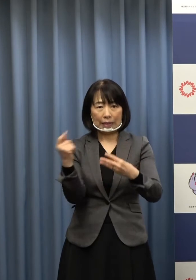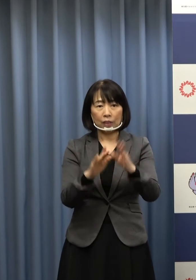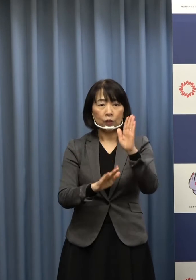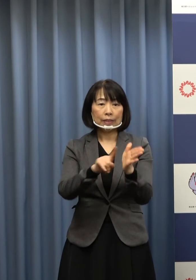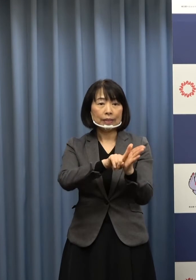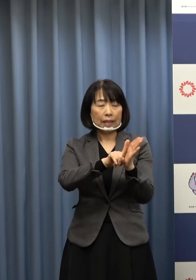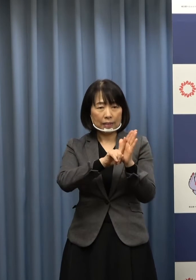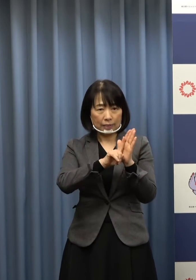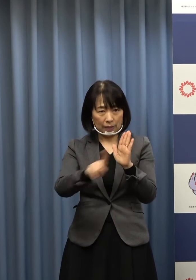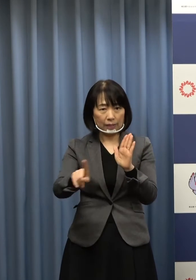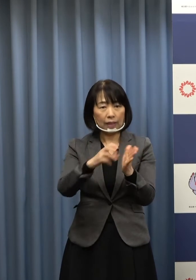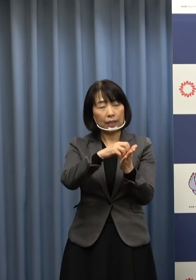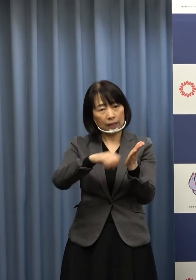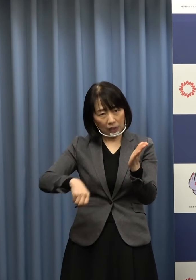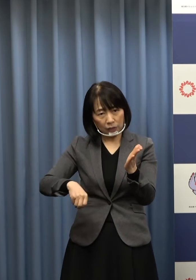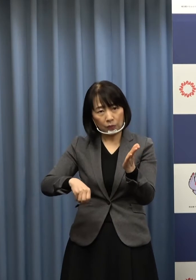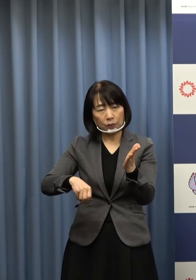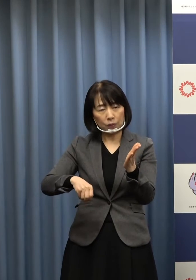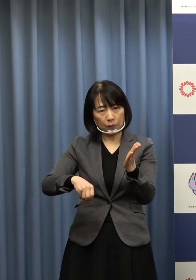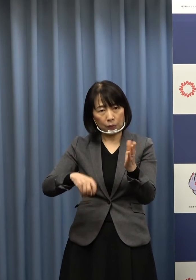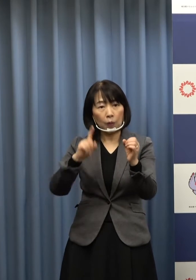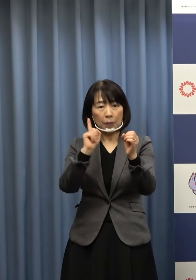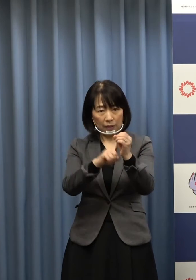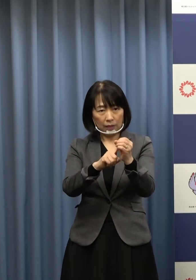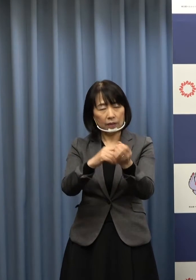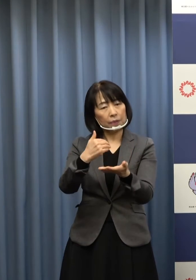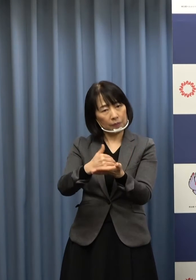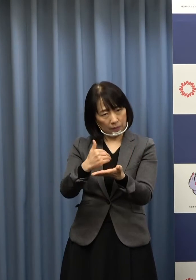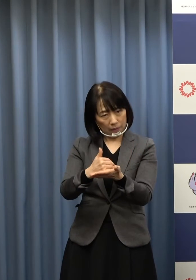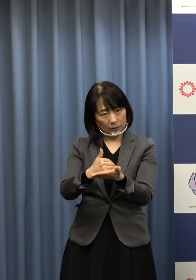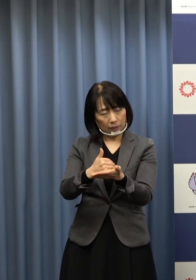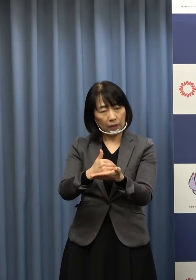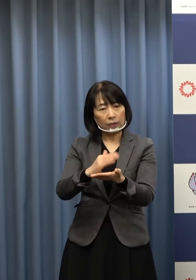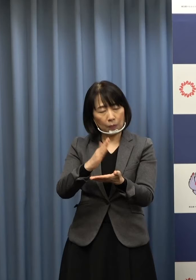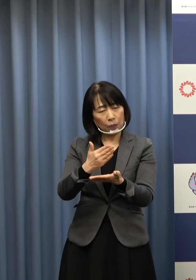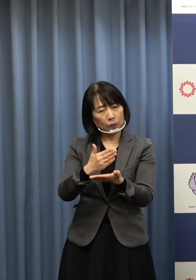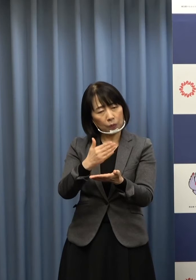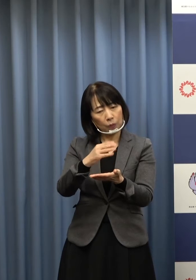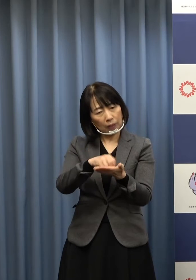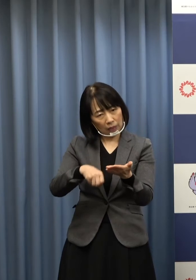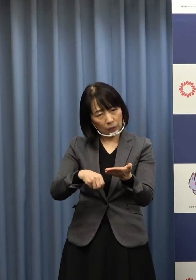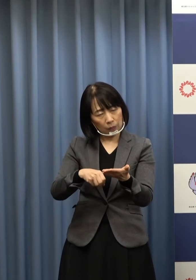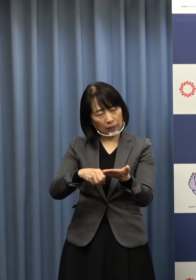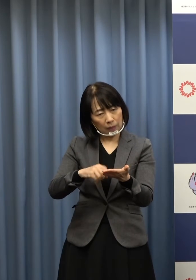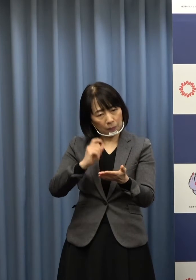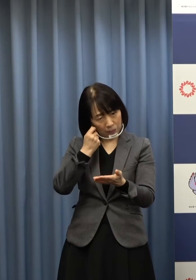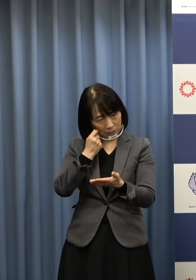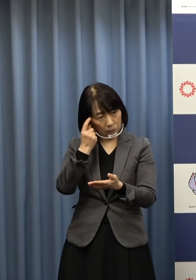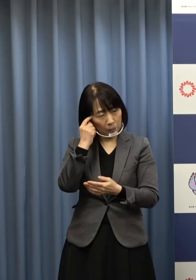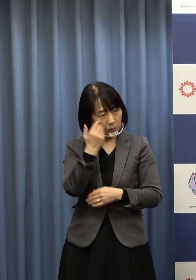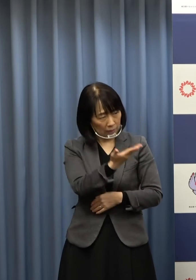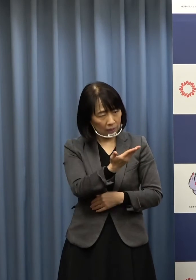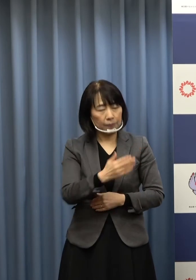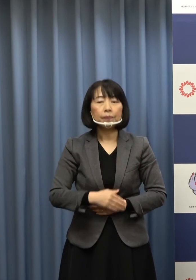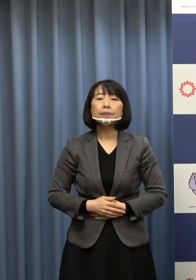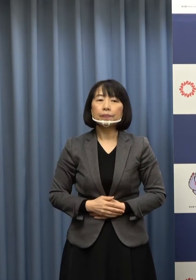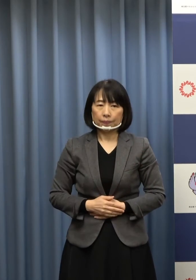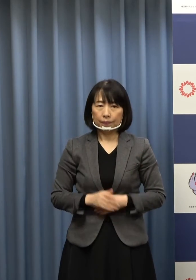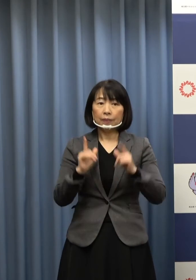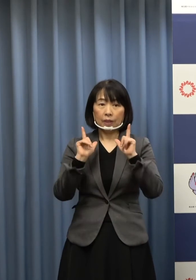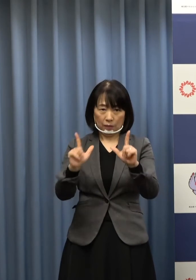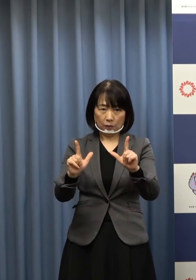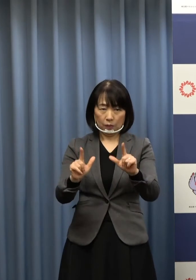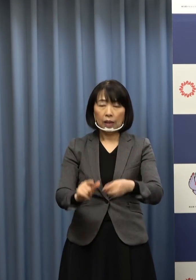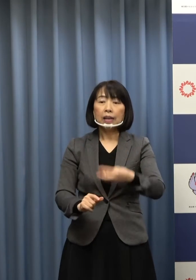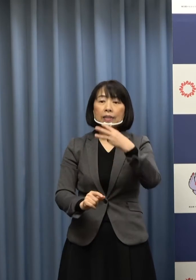ると知事は認識されていらっしゃいます。それとも厳しい状況だと、見ていらっしゃいますか。 3月7日に